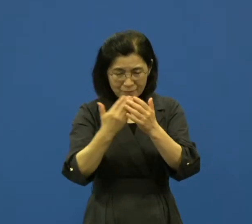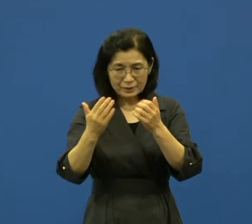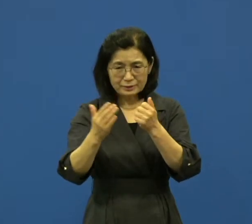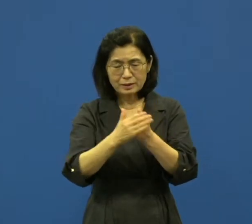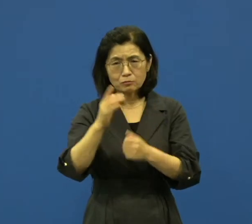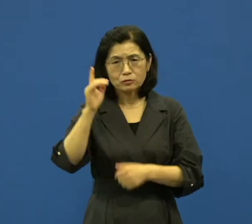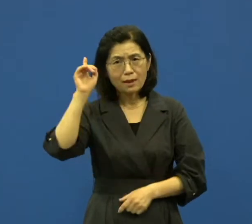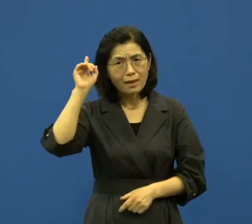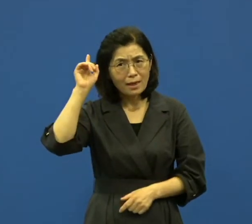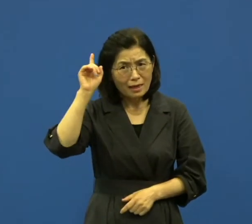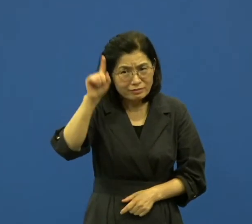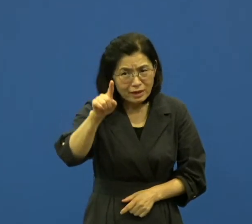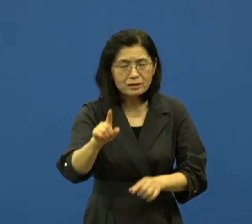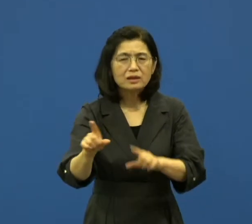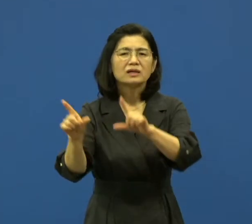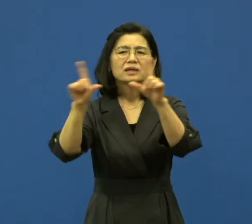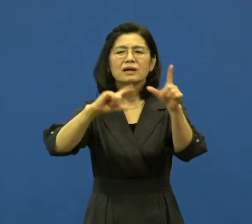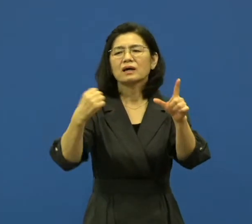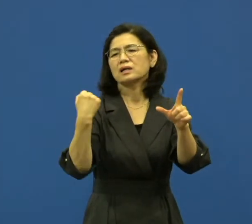없는 거예요.